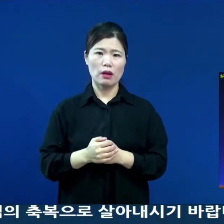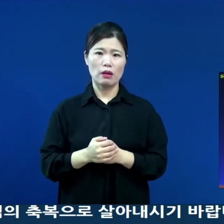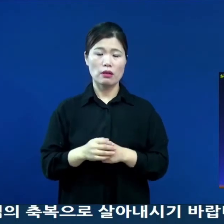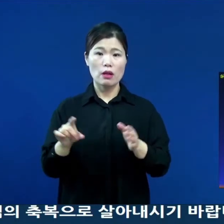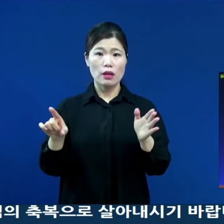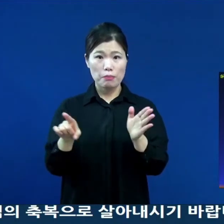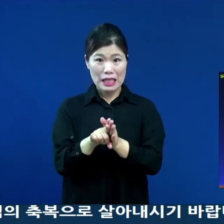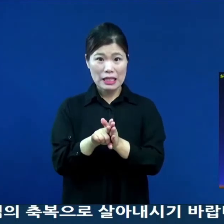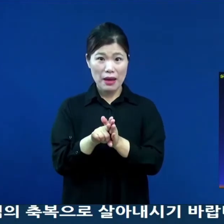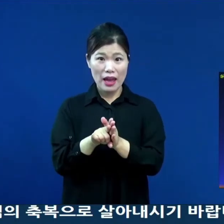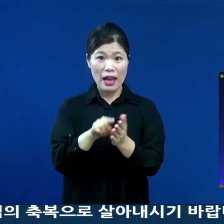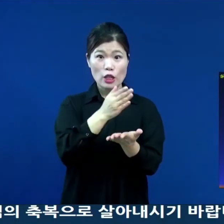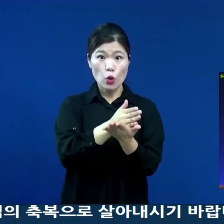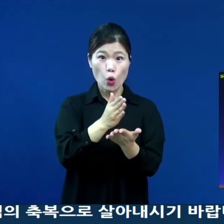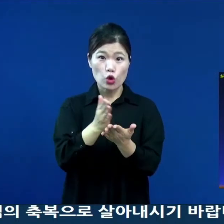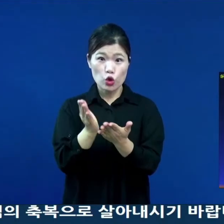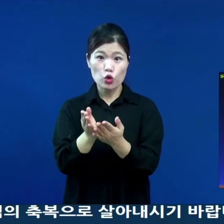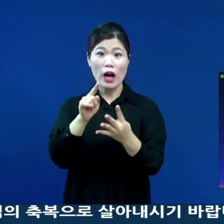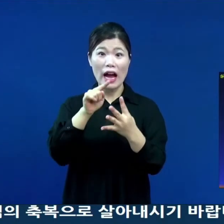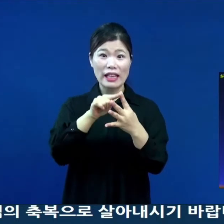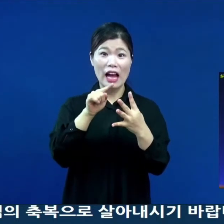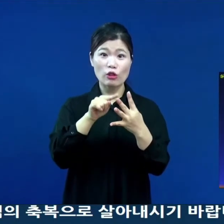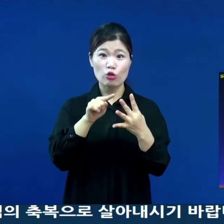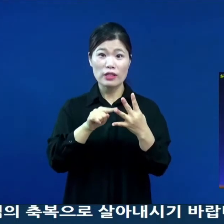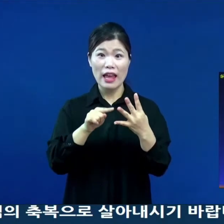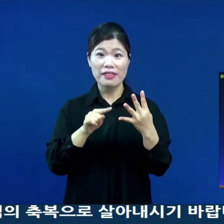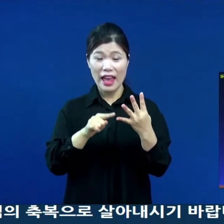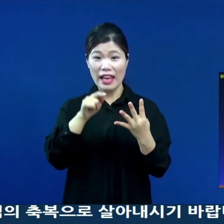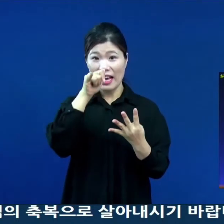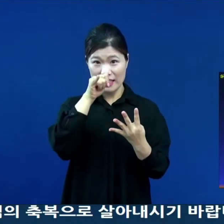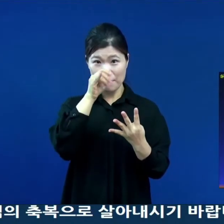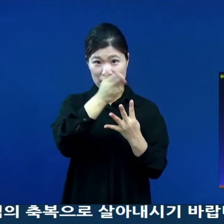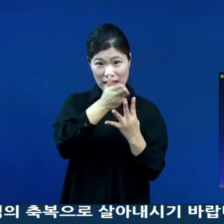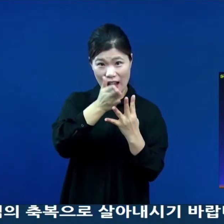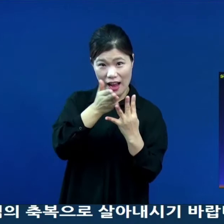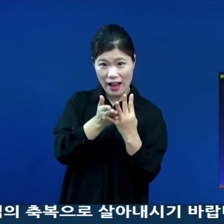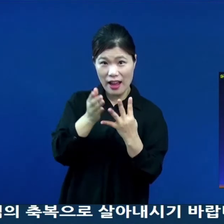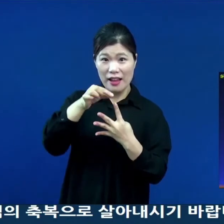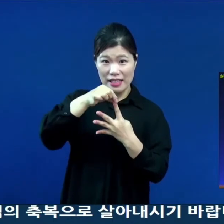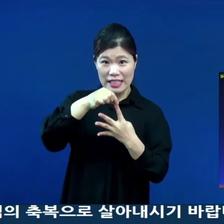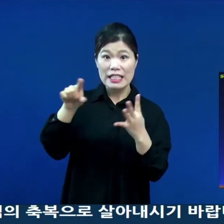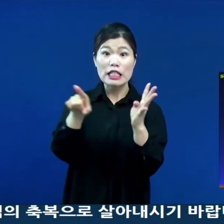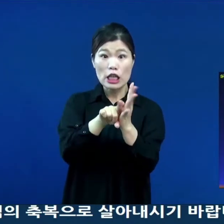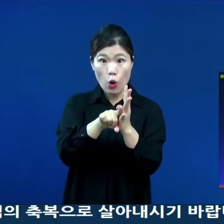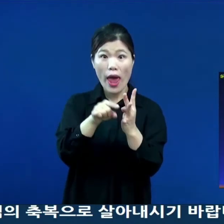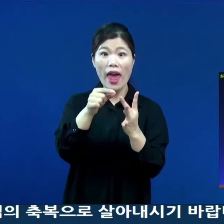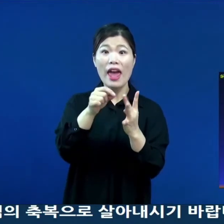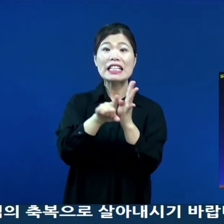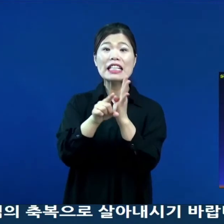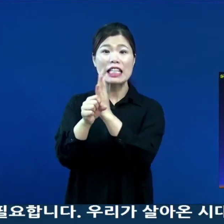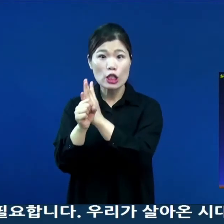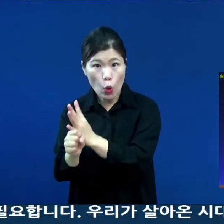믿음의 네 종류가 있다. 누누이 반복하는 이야기입니다. 네 종류는 신뢰, 의존,